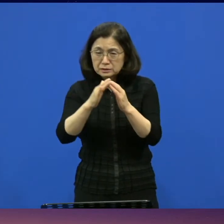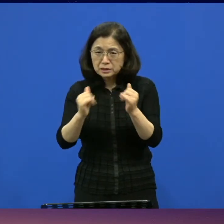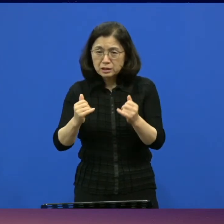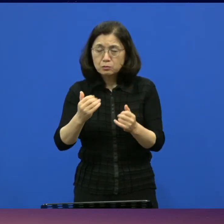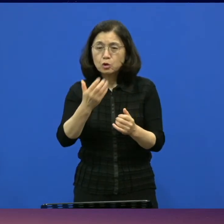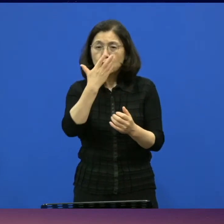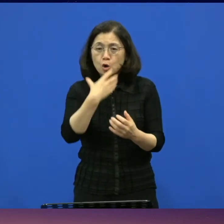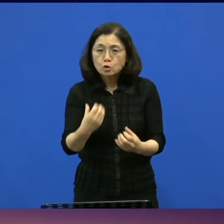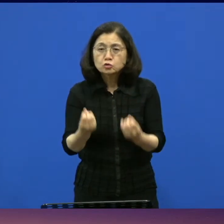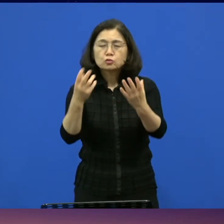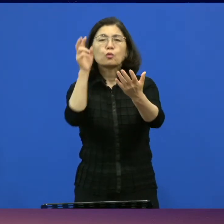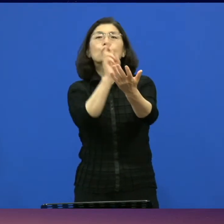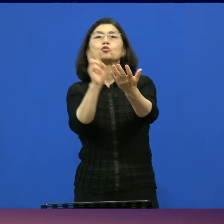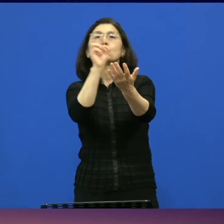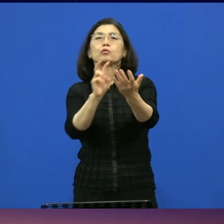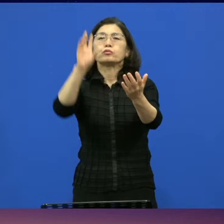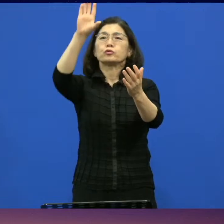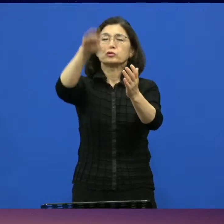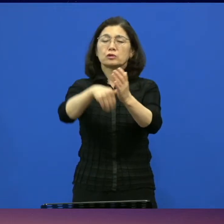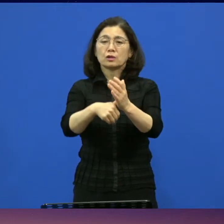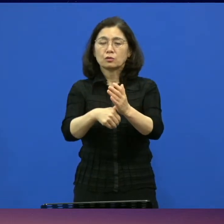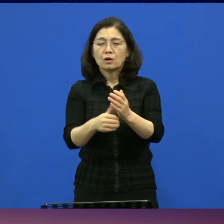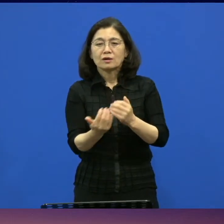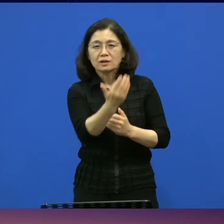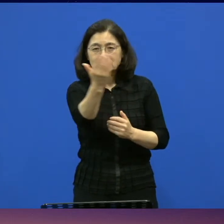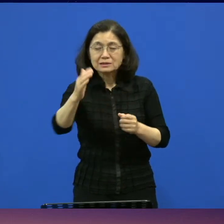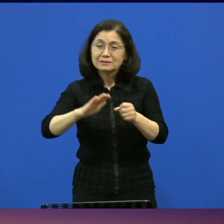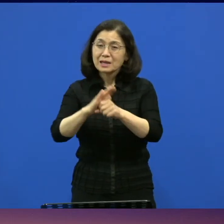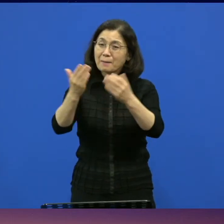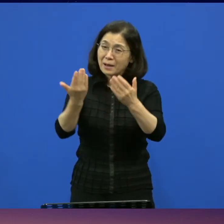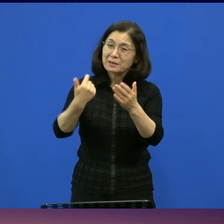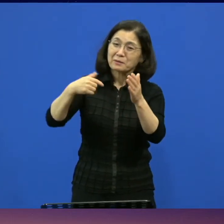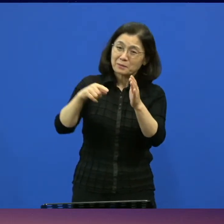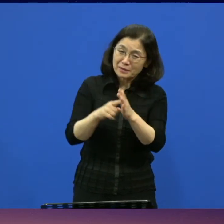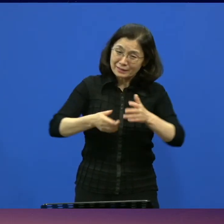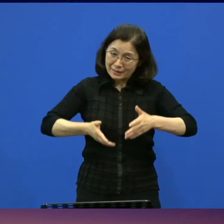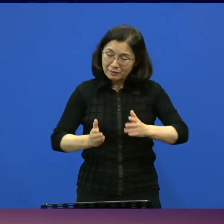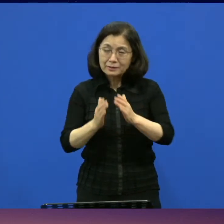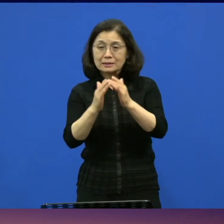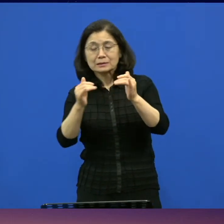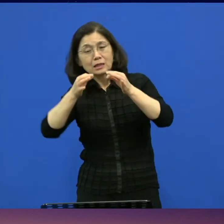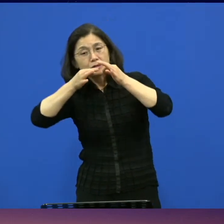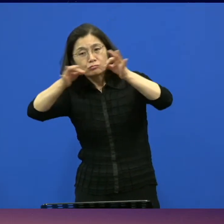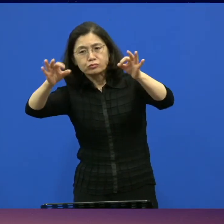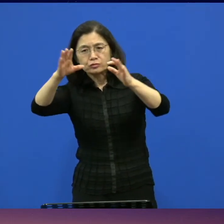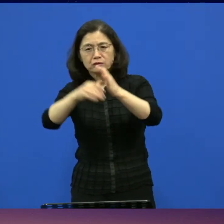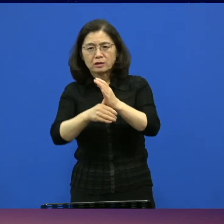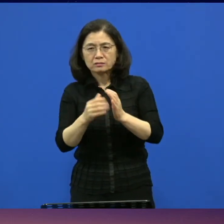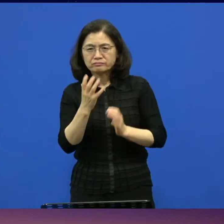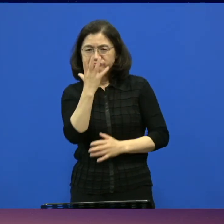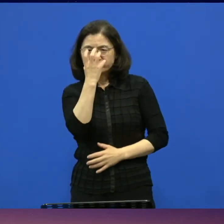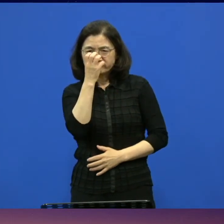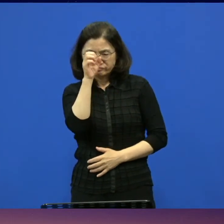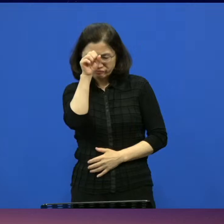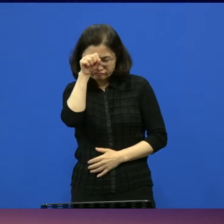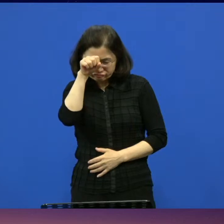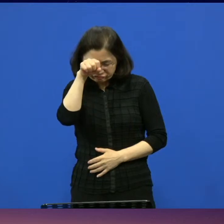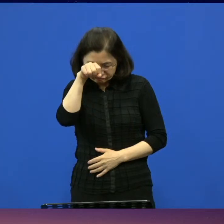거예요. 당신은 사랑받기 위해 태어난 사람이라고 막 부르면요 나 아니라고.